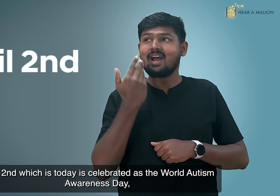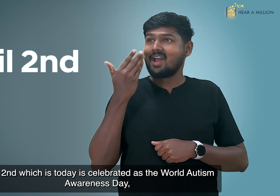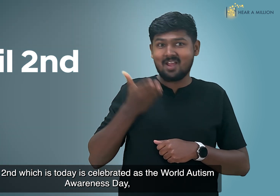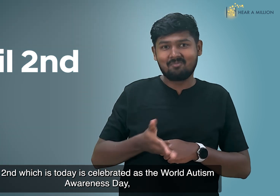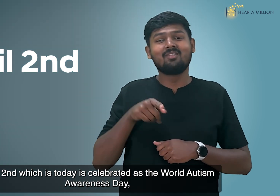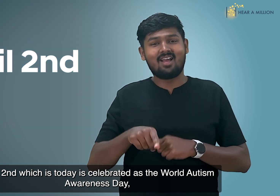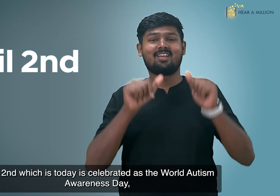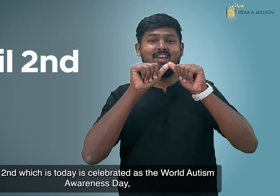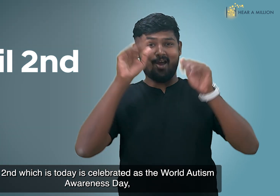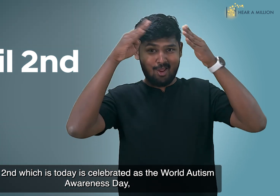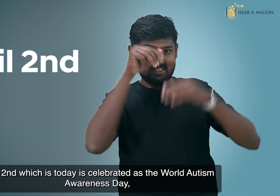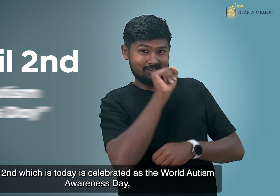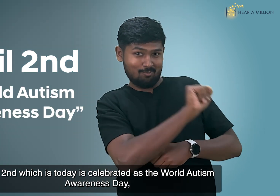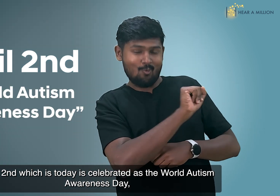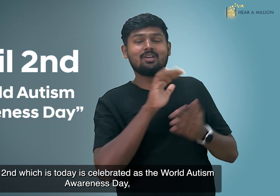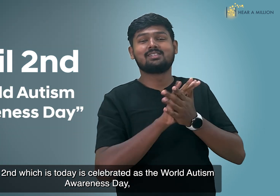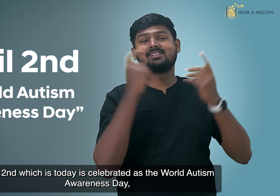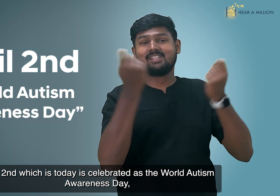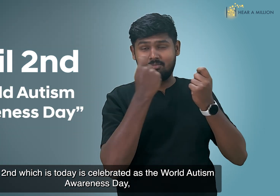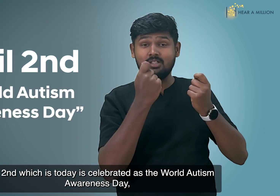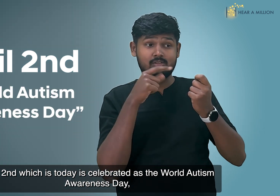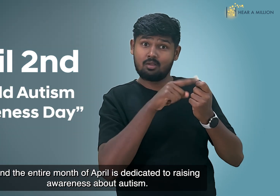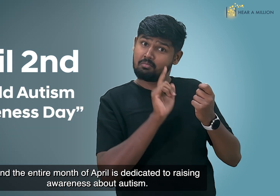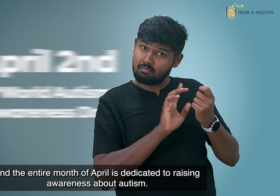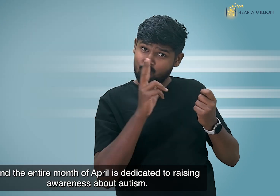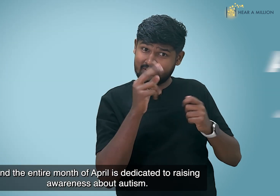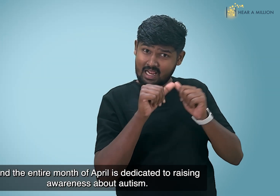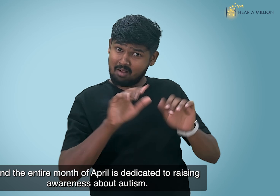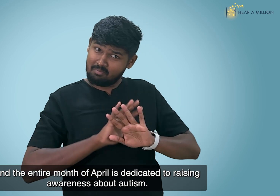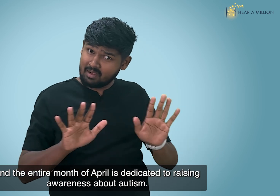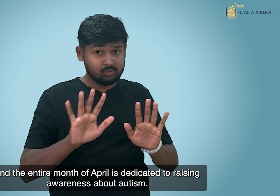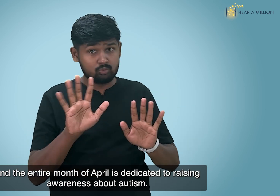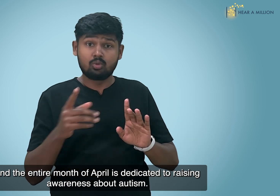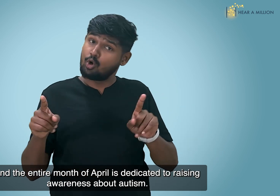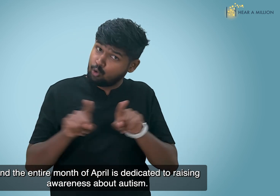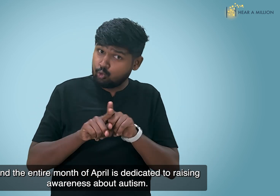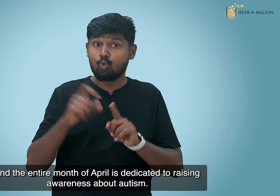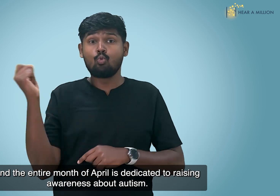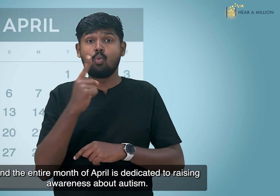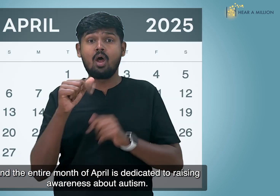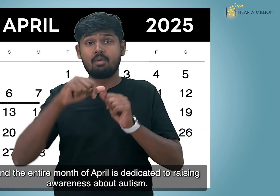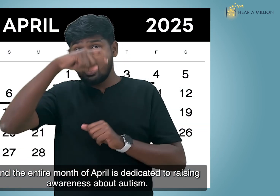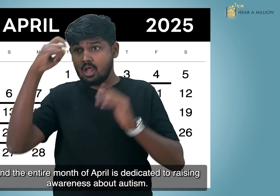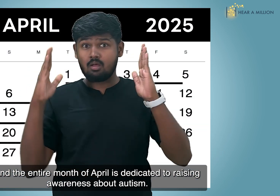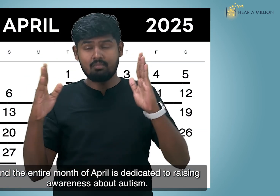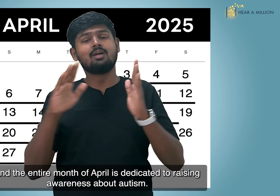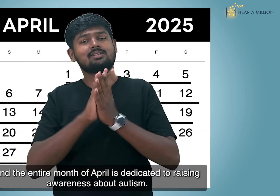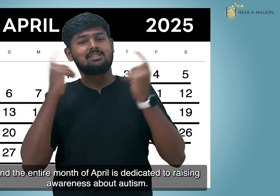हैं? 2 अप्रैल जो आज है, विश्व ऑटिज्म जागरूकता दिवस के रूप में मनाया जाता है और अप्रैल का पूरा महीना ऑटिज्म के